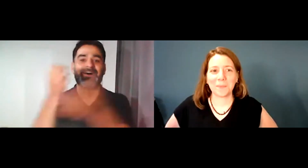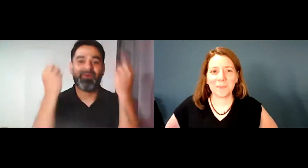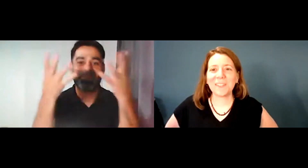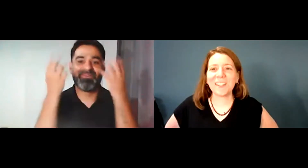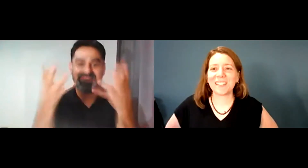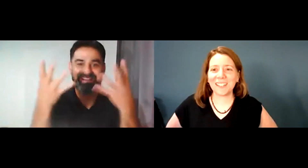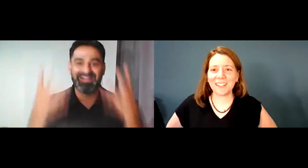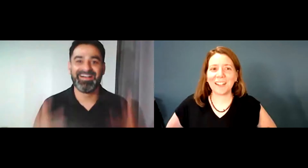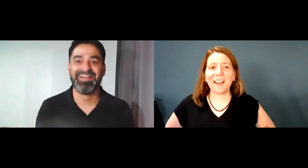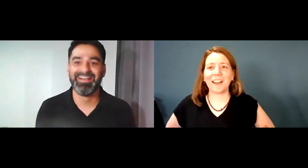Muy bien, Sarita.